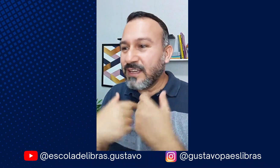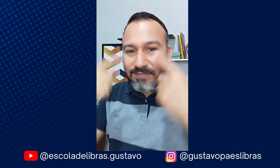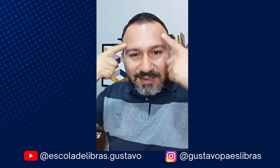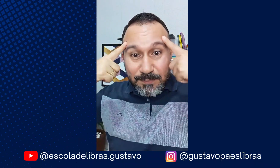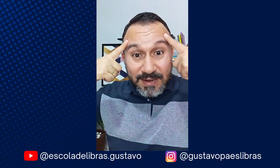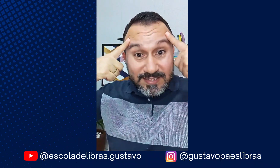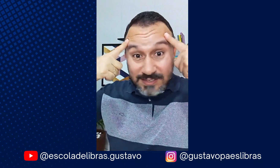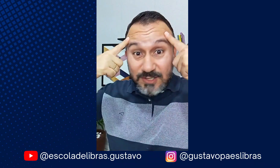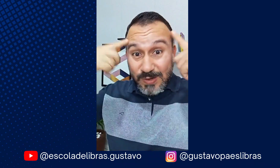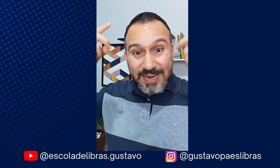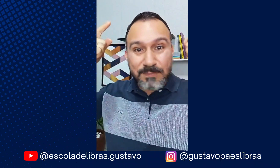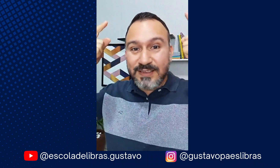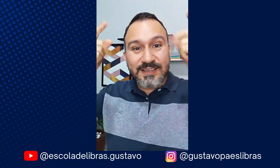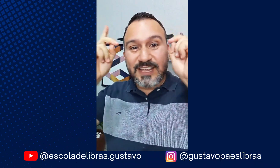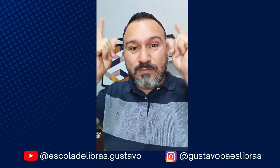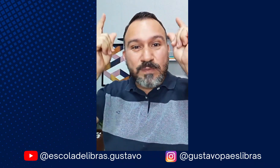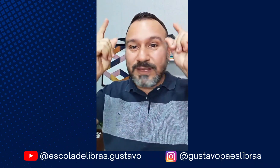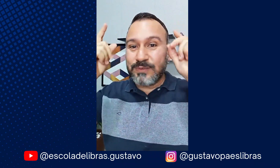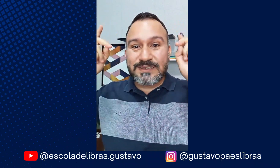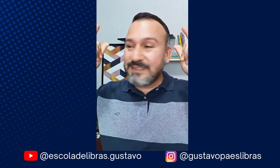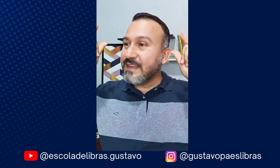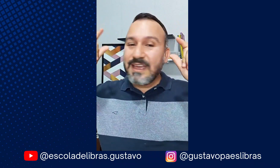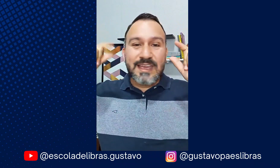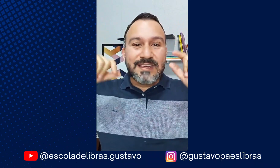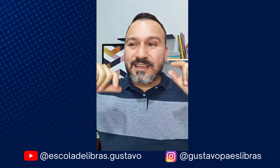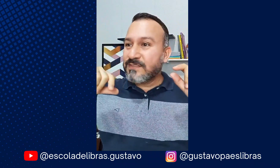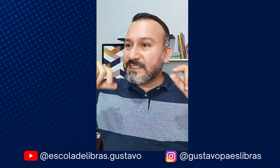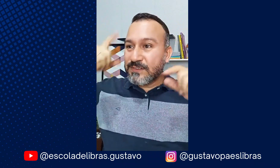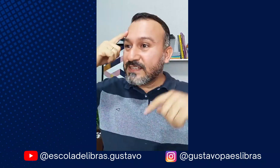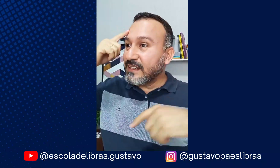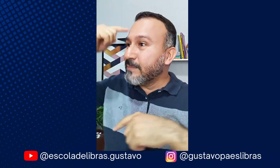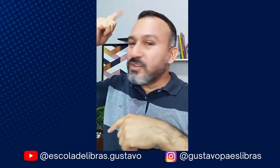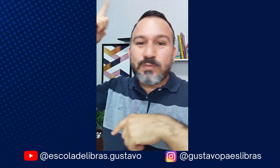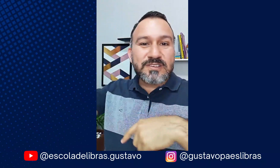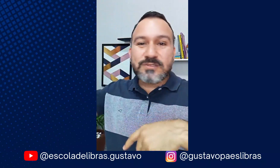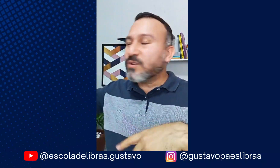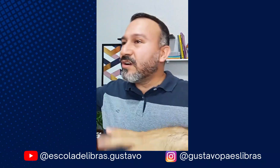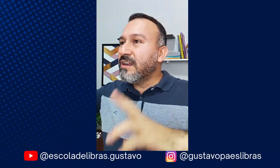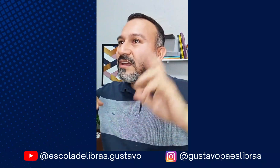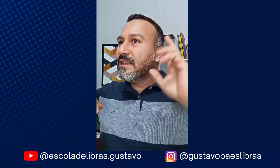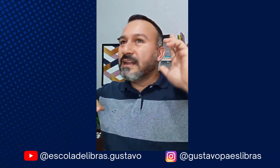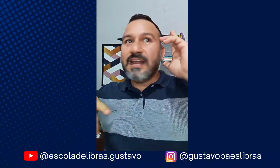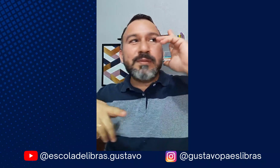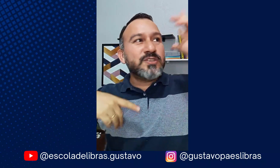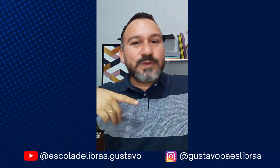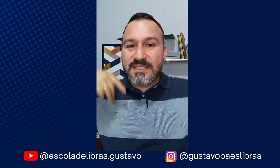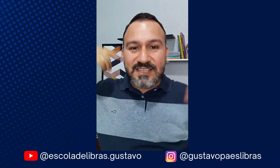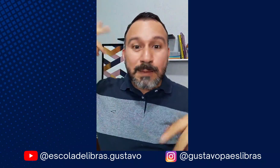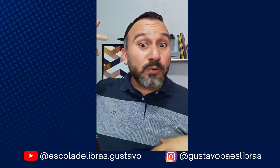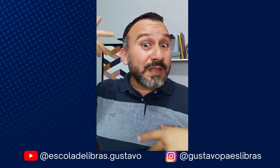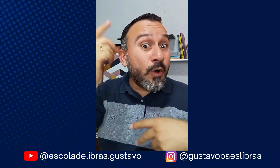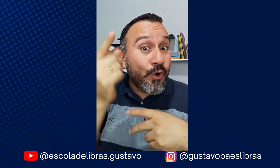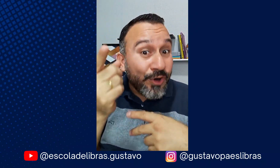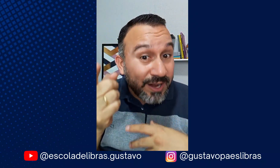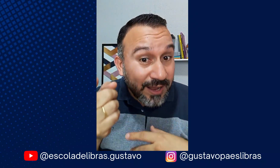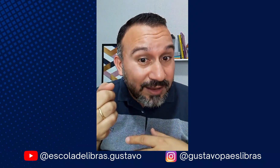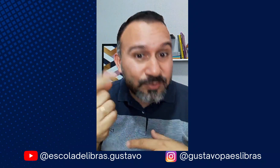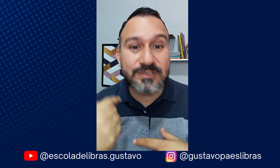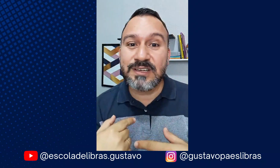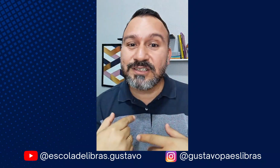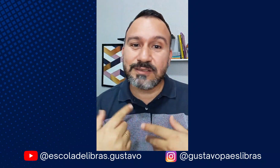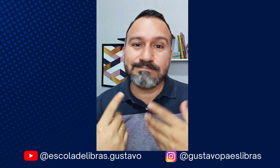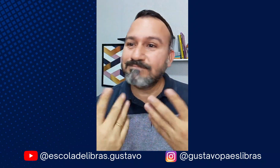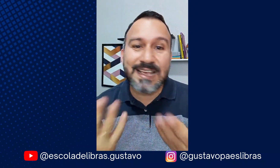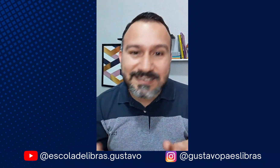do que vai aparecer na sua cabeça naquele momento assim, e às vezes você lembra de uma história, lembra de um exemplo na hora.